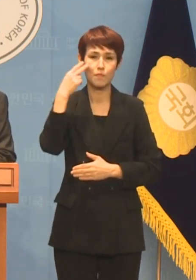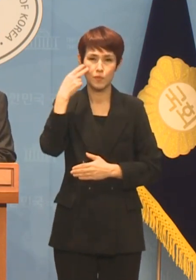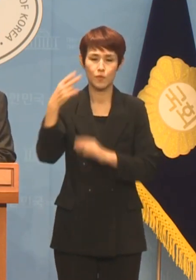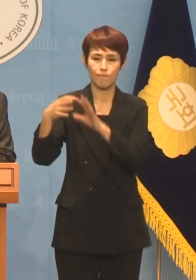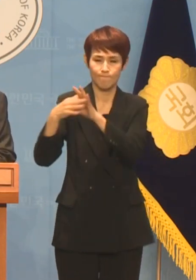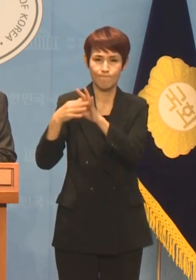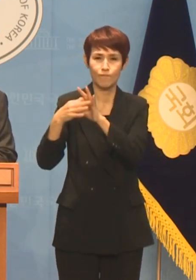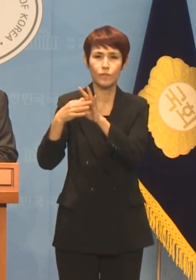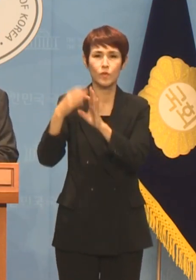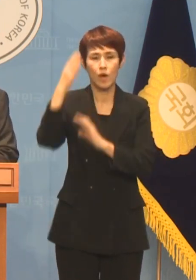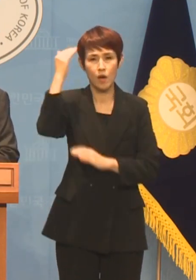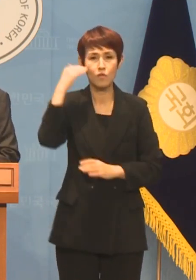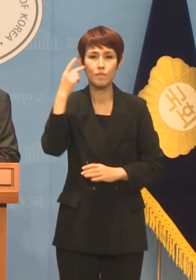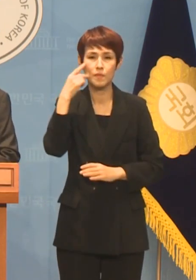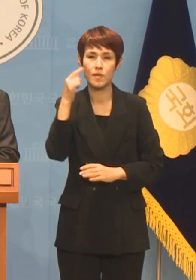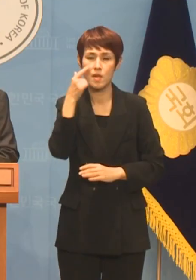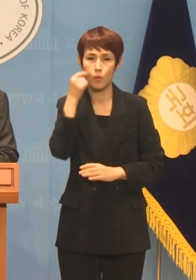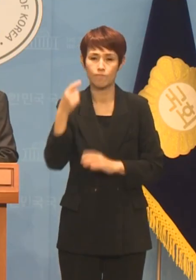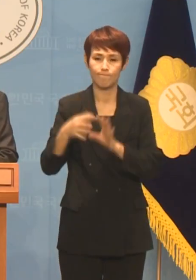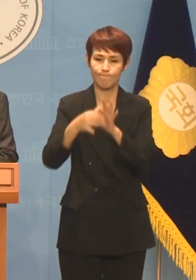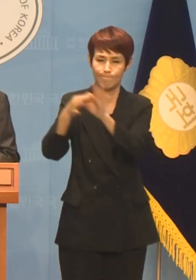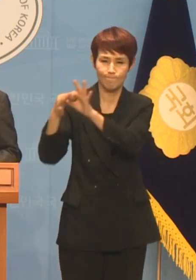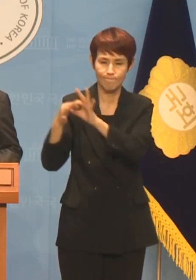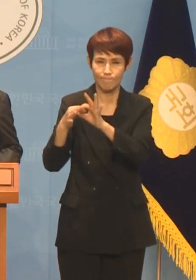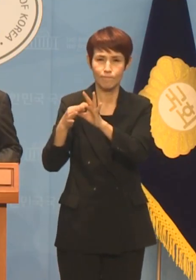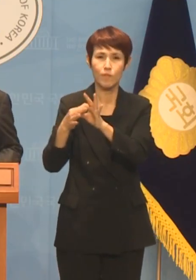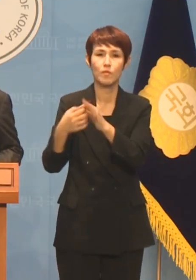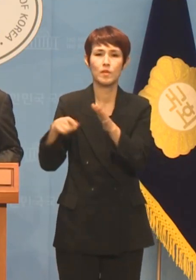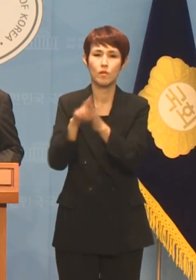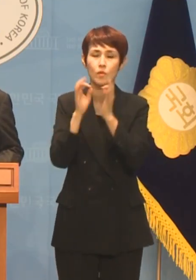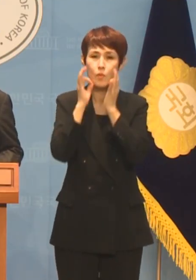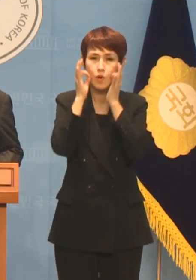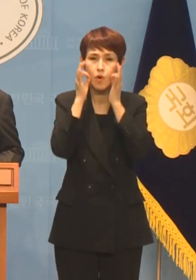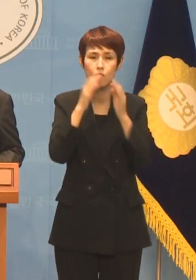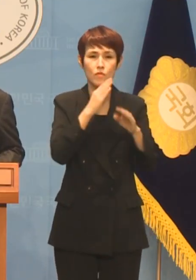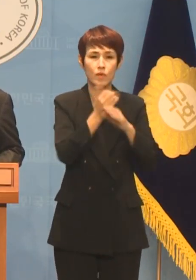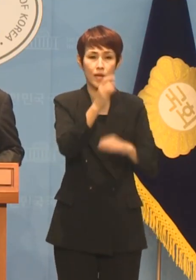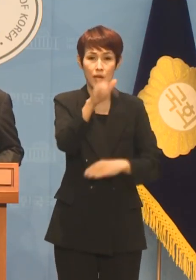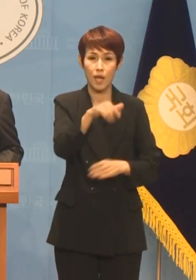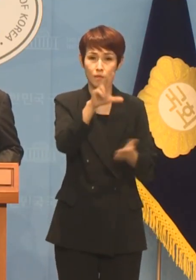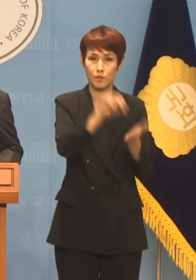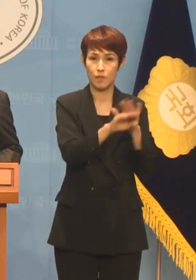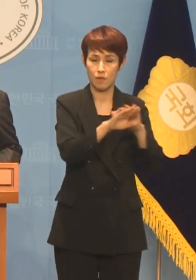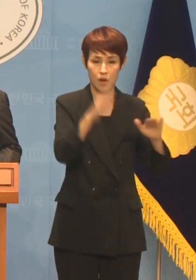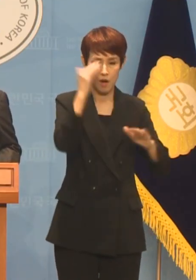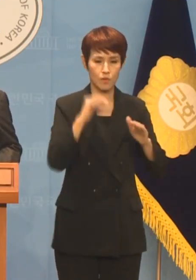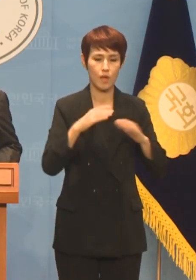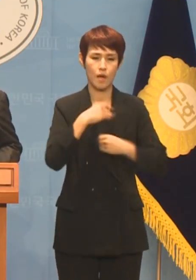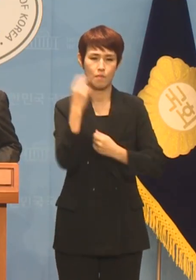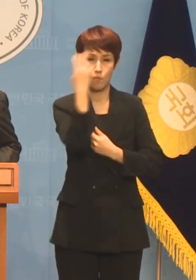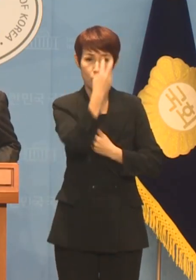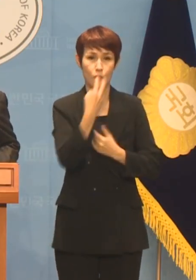한미일 협력을 증진시키고 북핵 문제 해결 그리고 한반도 안보 강화를 위한